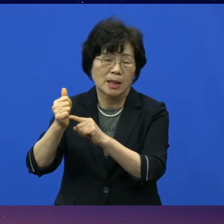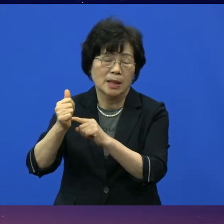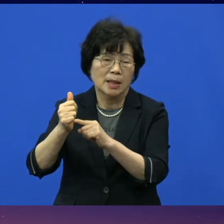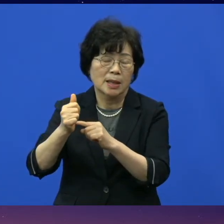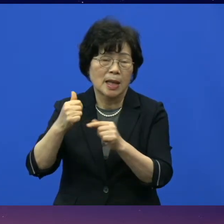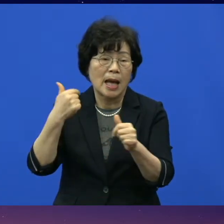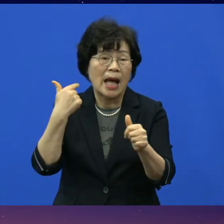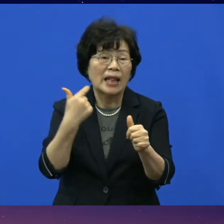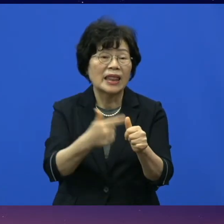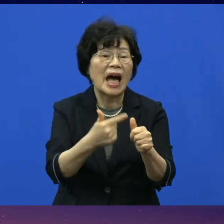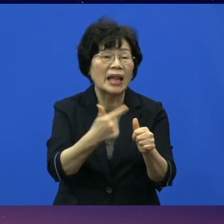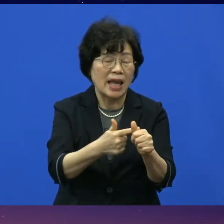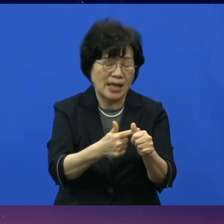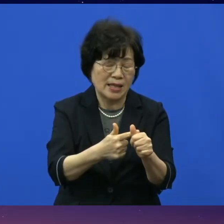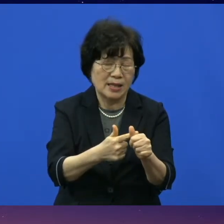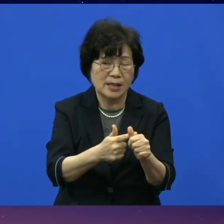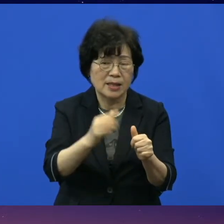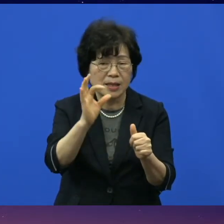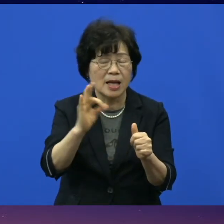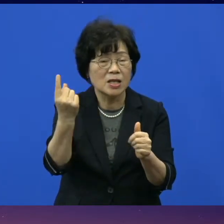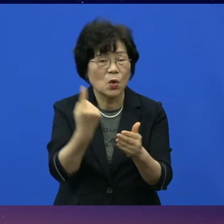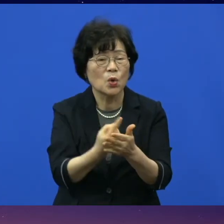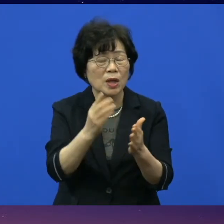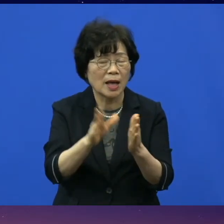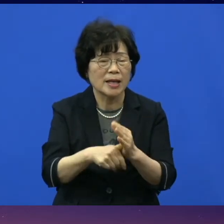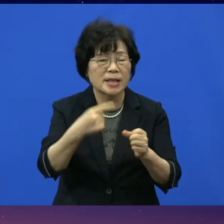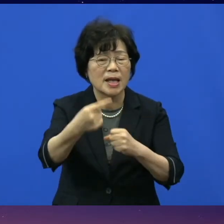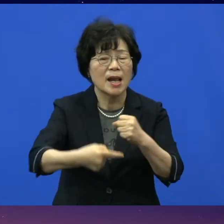때까지 1년의 기간 동안에 그런 끙끙 앓는 거예요.